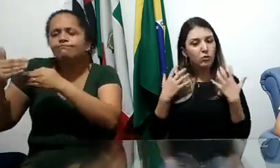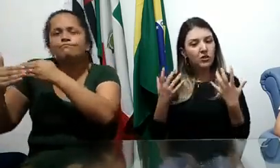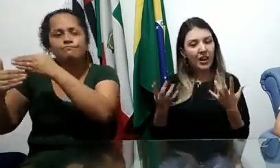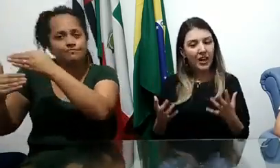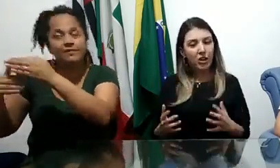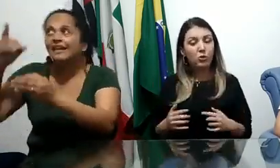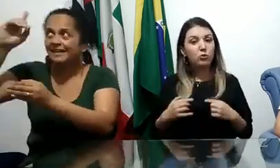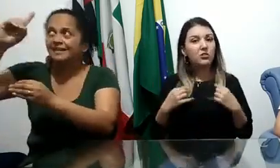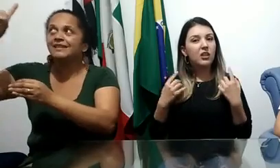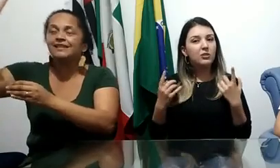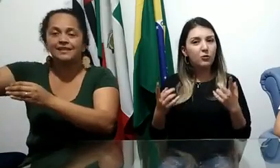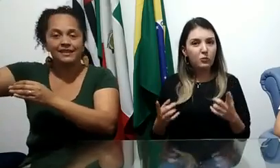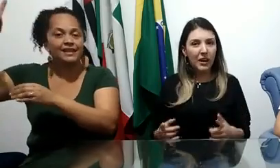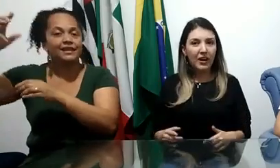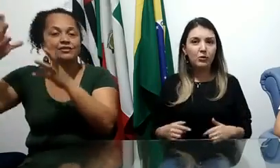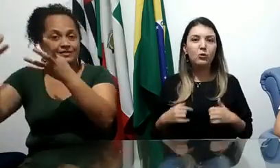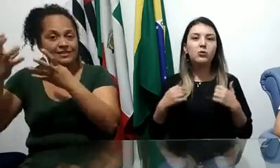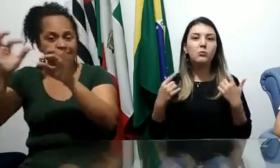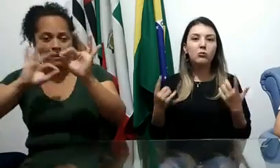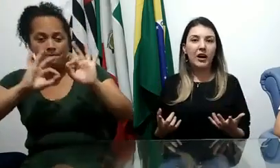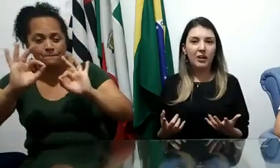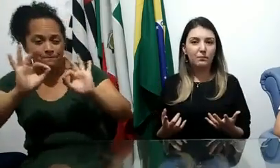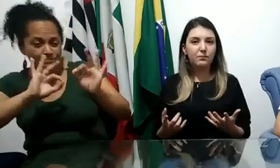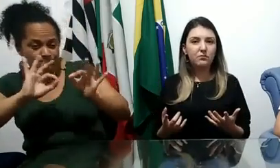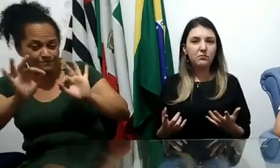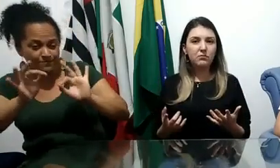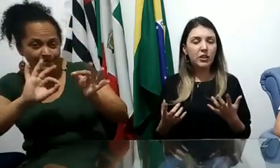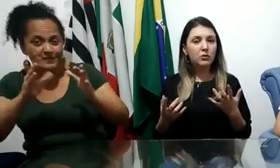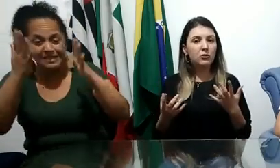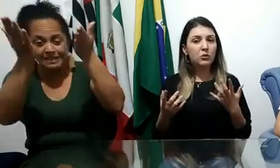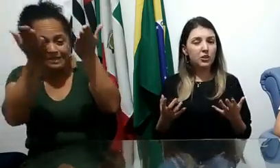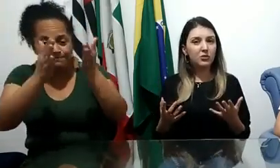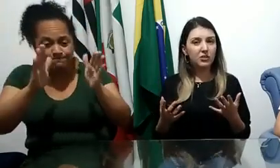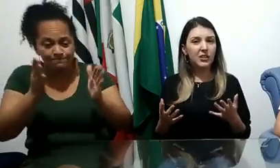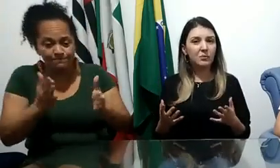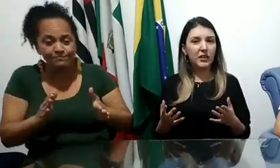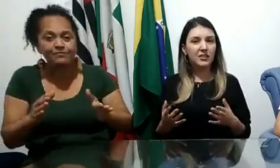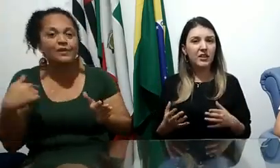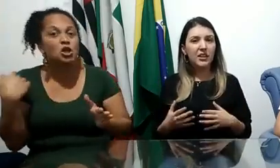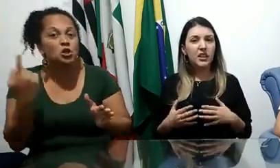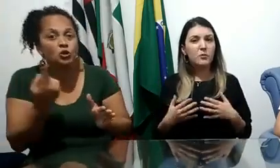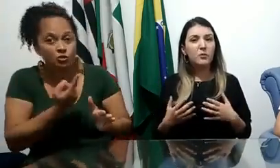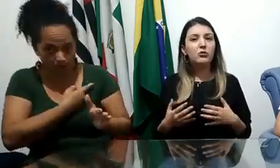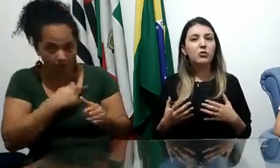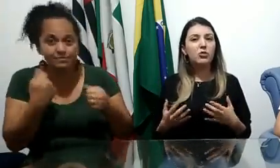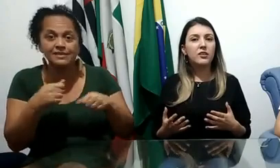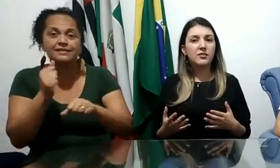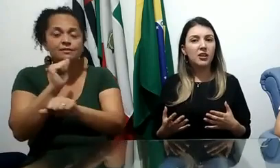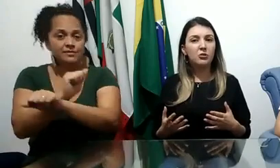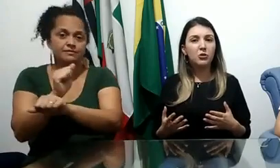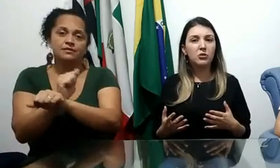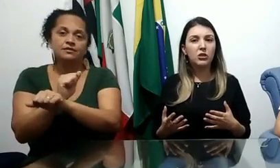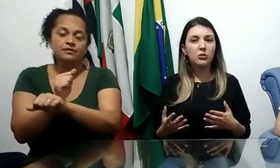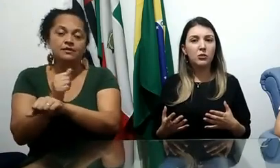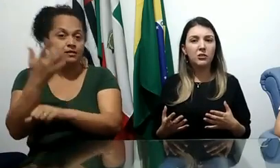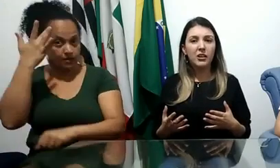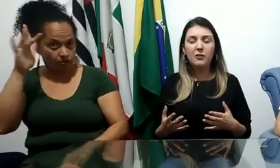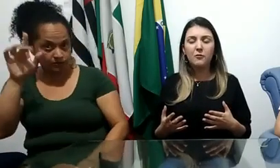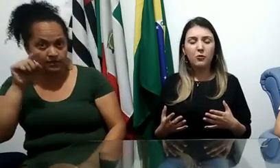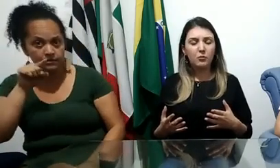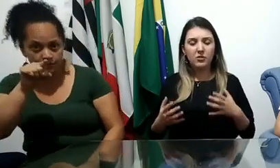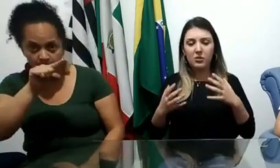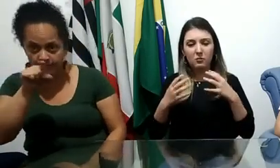nos cuidar, nos transformar, nos moldar. Eu não sei vocês, mas tem momentos de oração que o